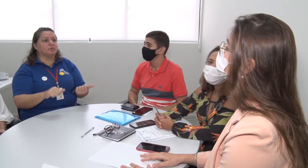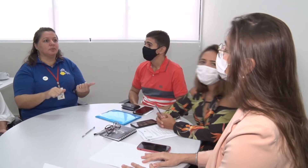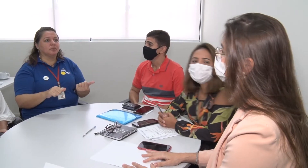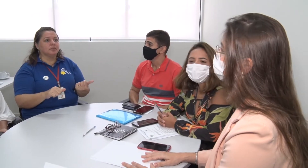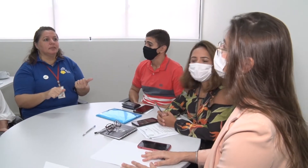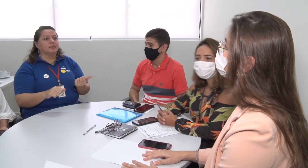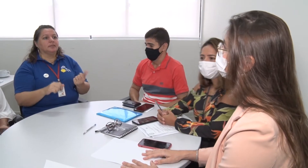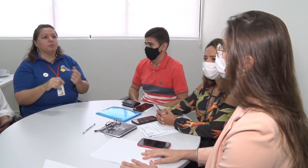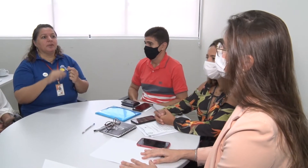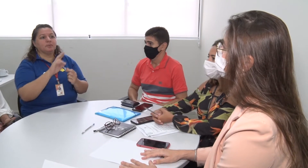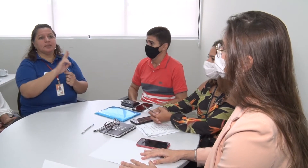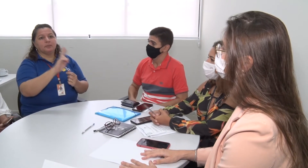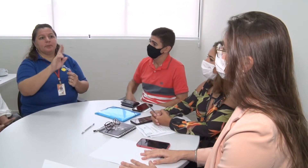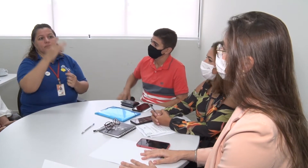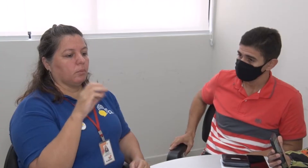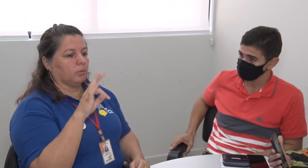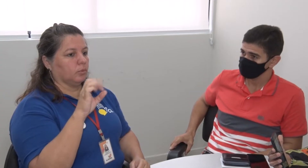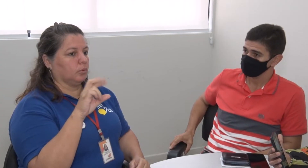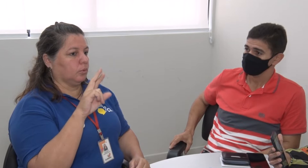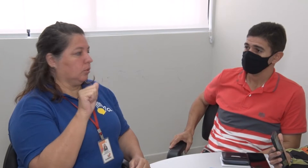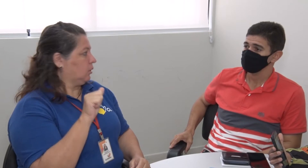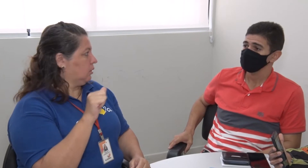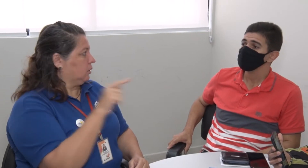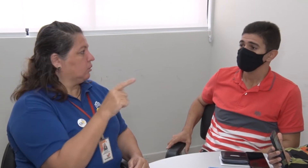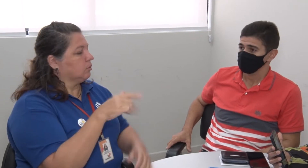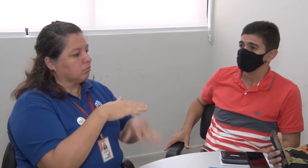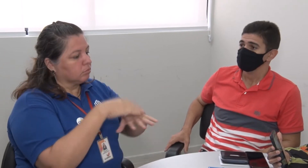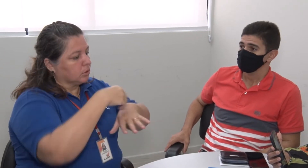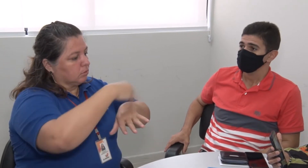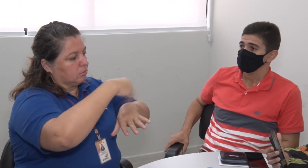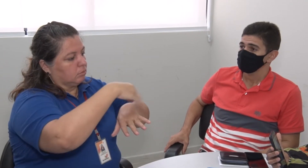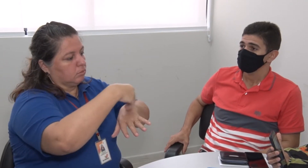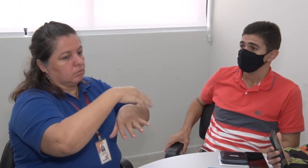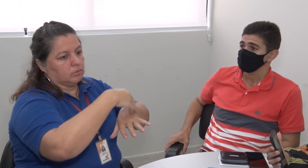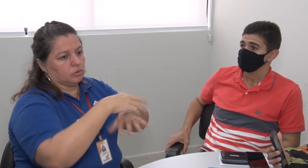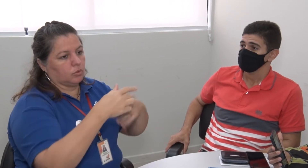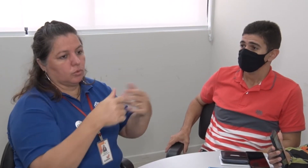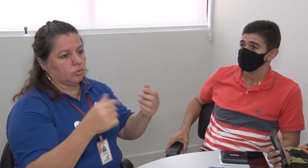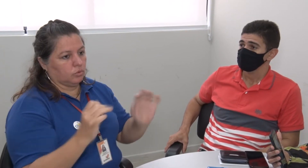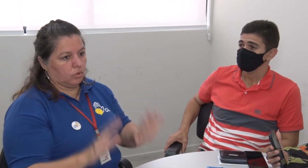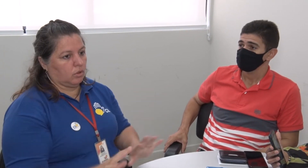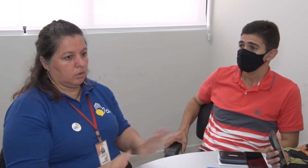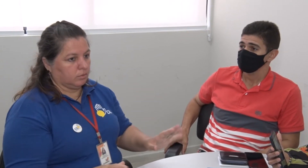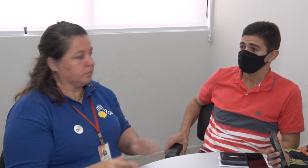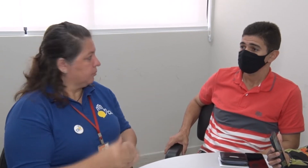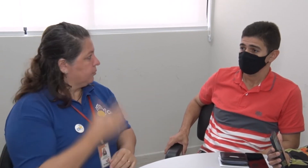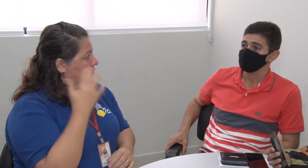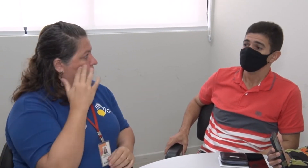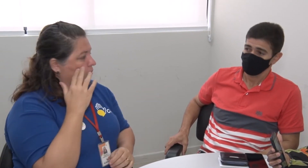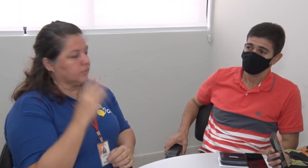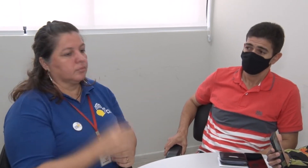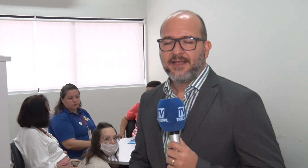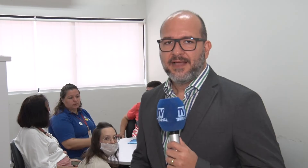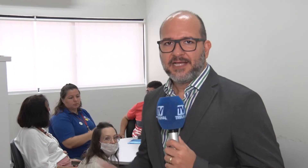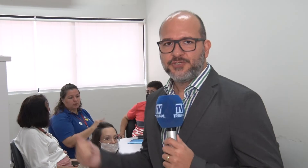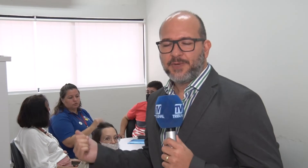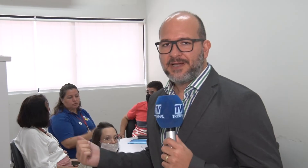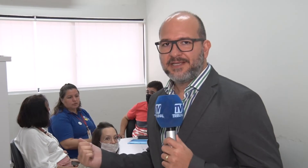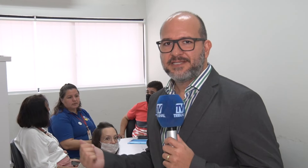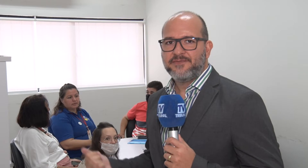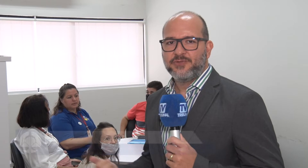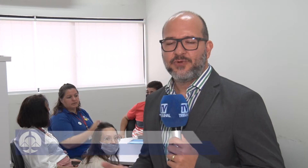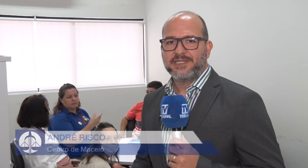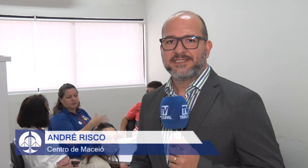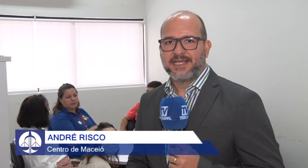Seria mais uma audiência comum, não fosse pela presença da Gilmara, que é intérprete de Libras. A